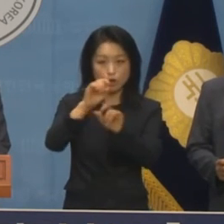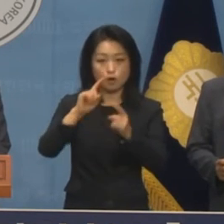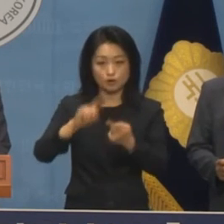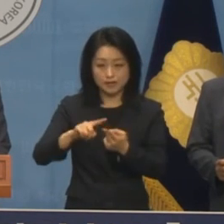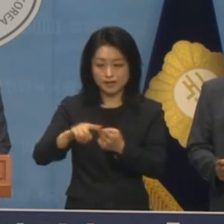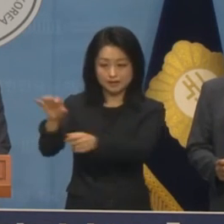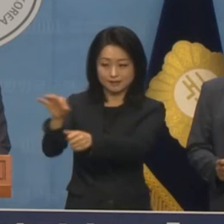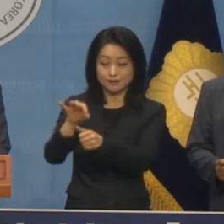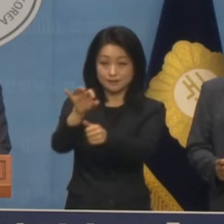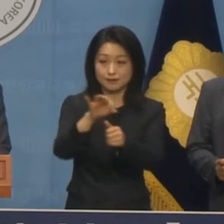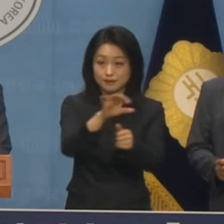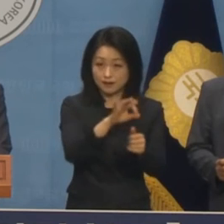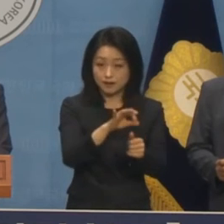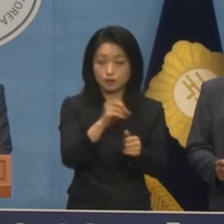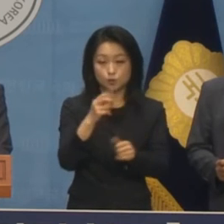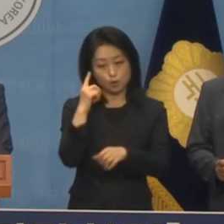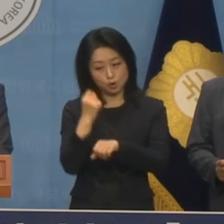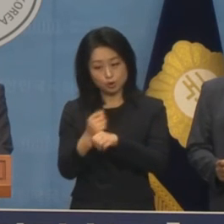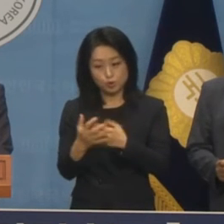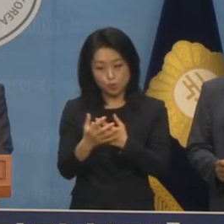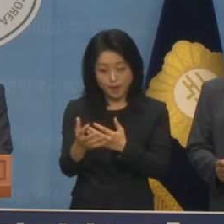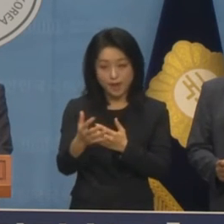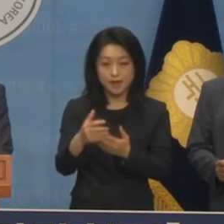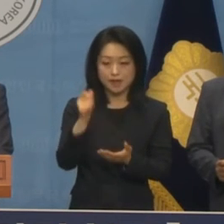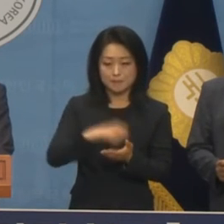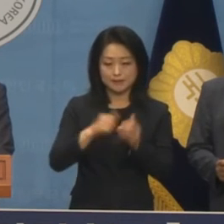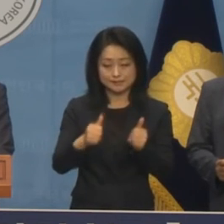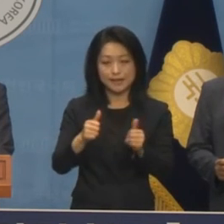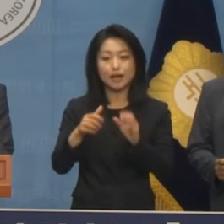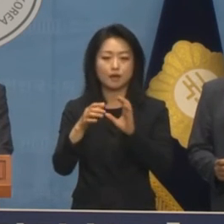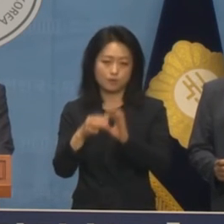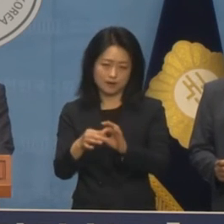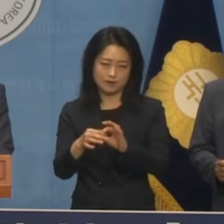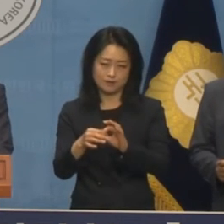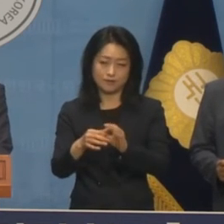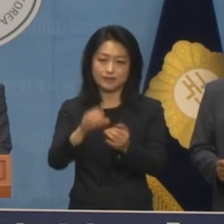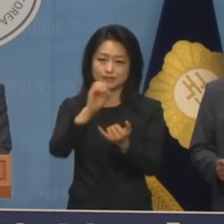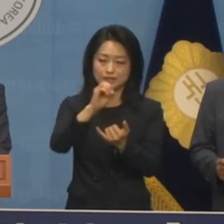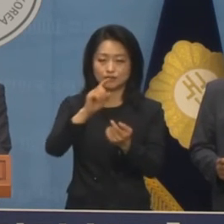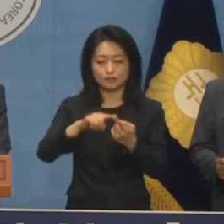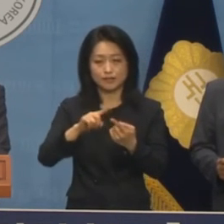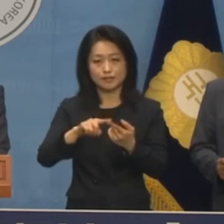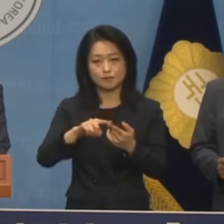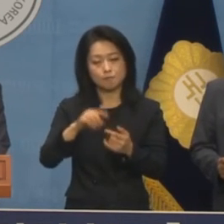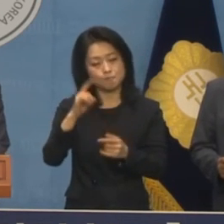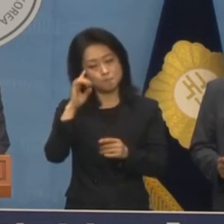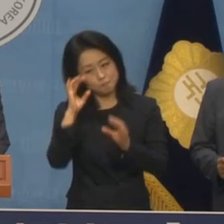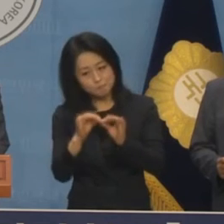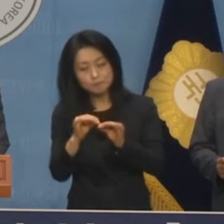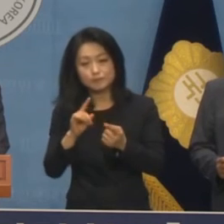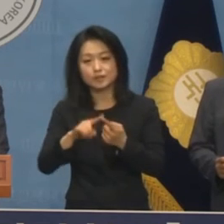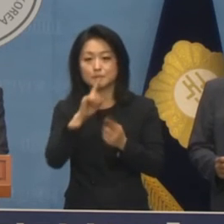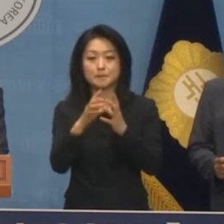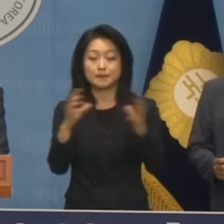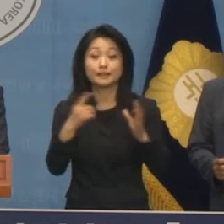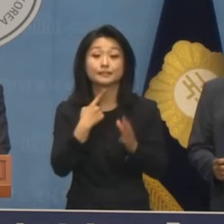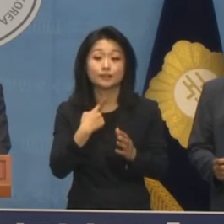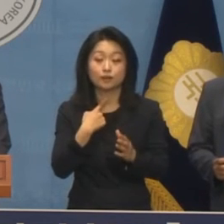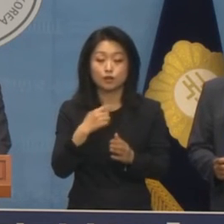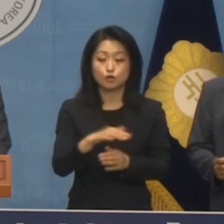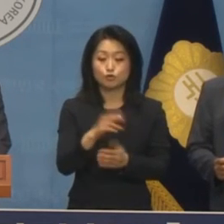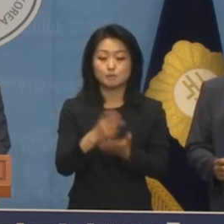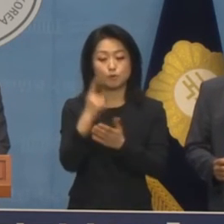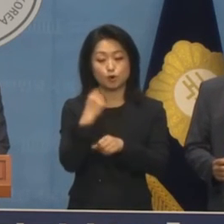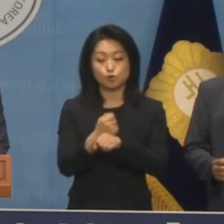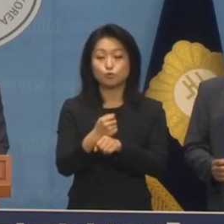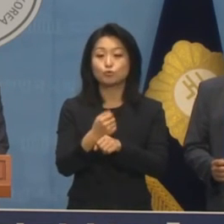출신 판사들이 편파적 재판으로도 큰 논란과 갈등이 빚어졌다. 이처럼 문제가 많은 우리